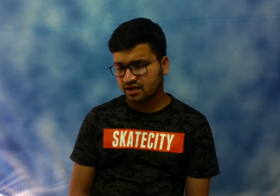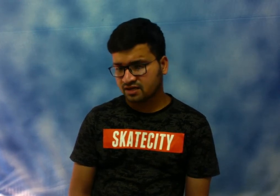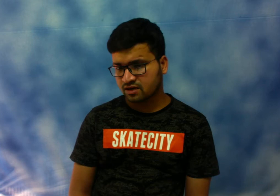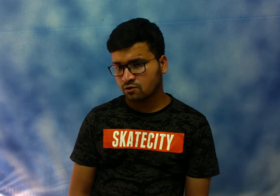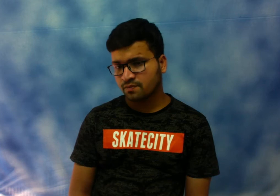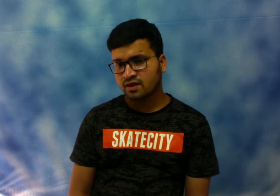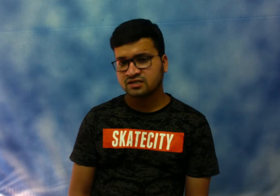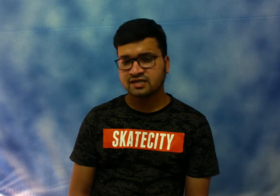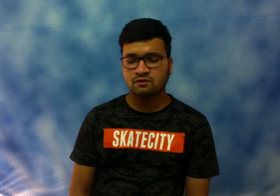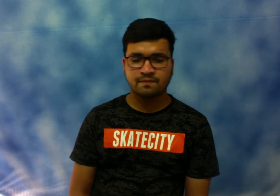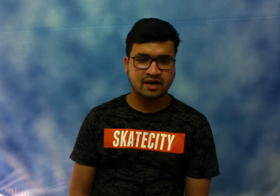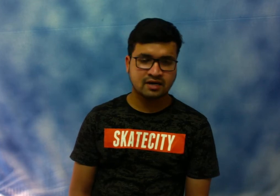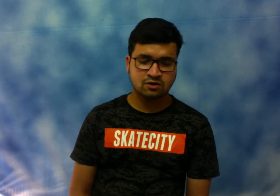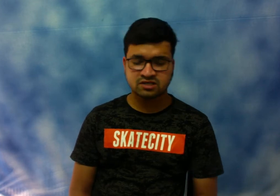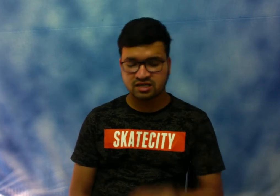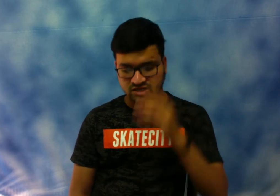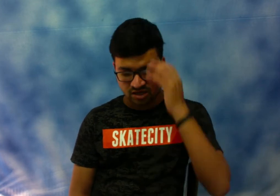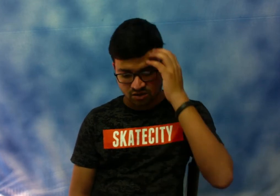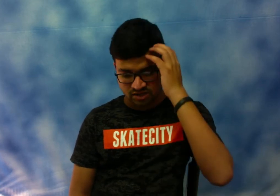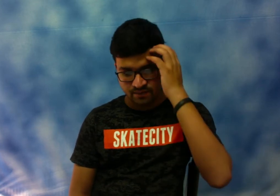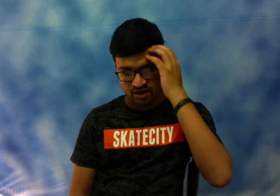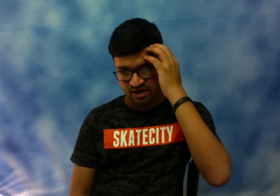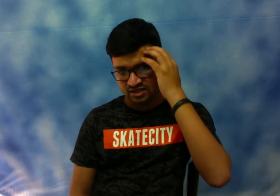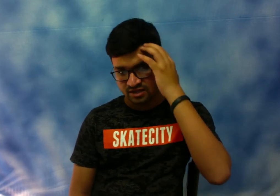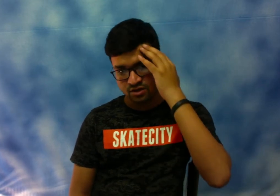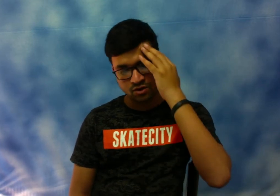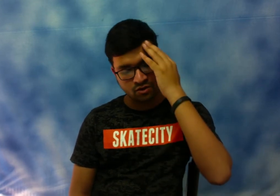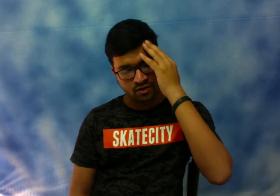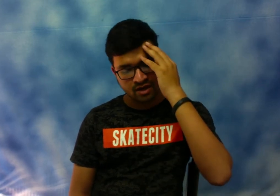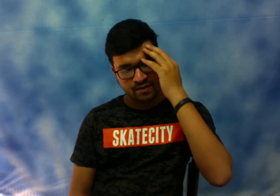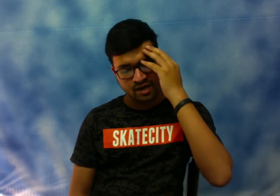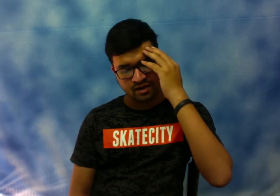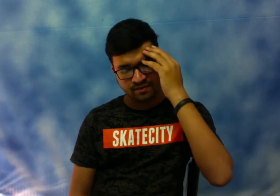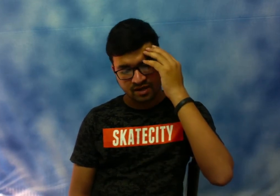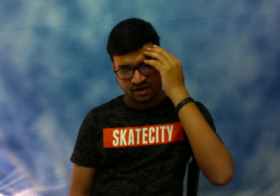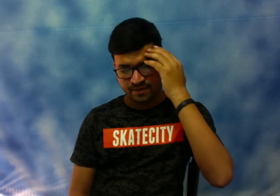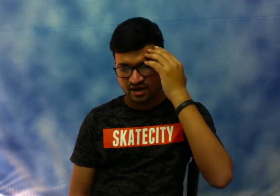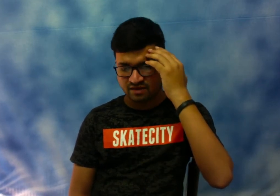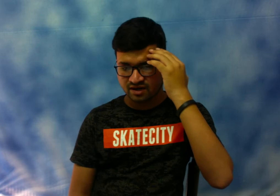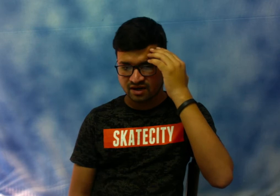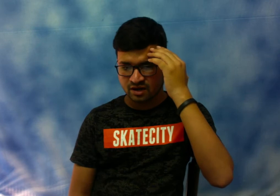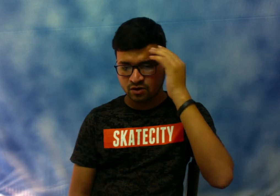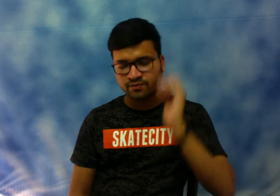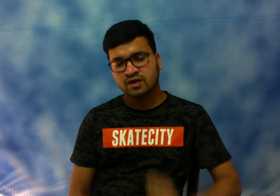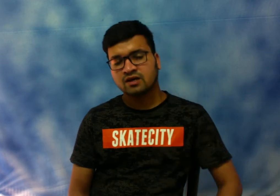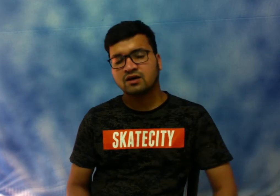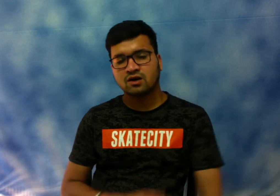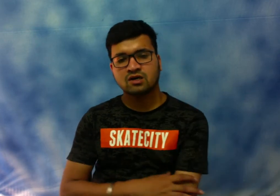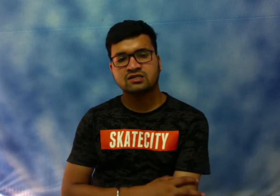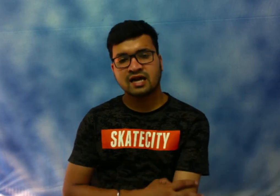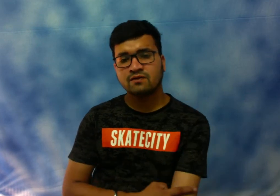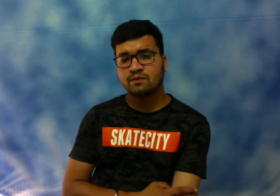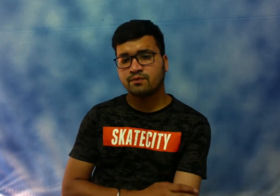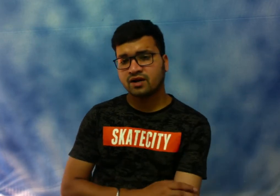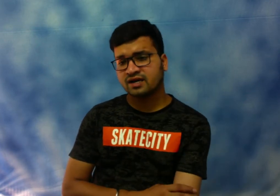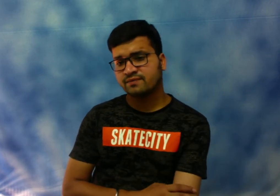निकलते हों, चाहे वो पैंट हो, चाहे शर्ट हो, चाहे पुरानी जीन्स हो मतलब, या पैंट्स वगैरह हो, और चाहे वो पुरानी